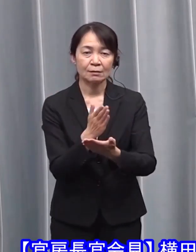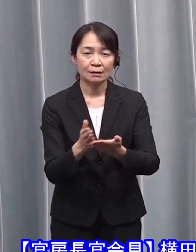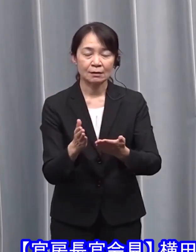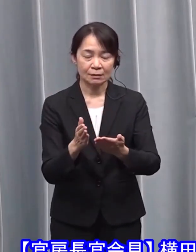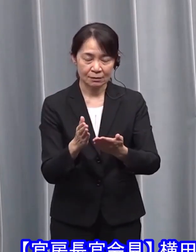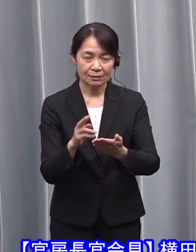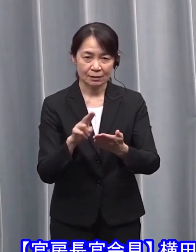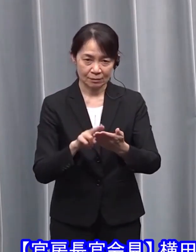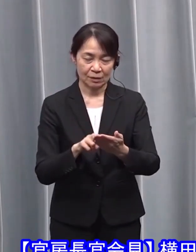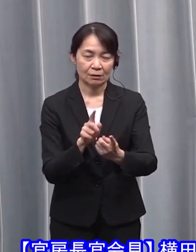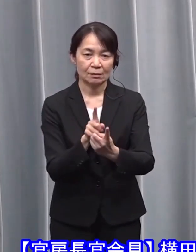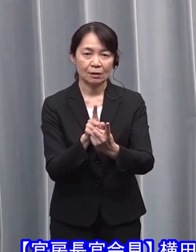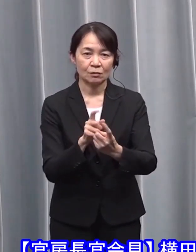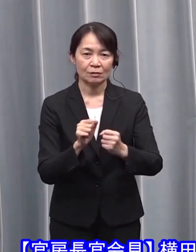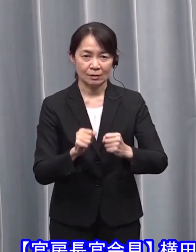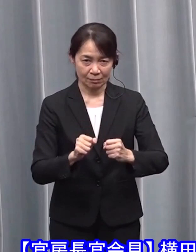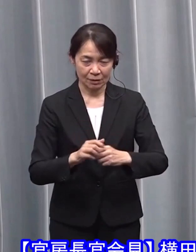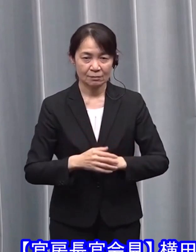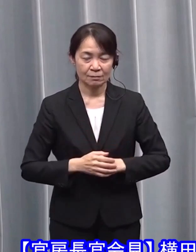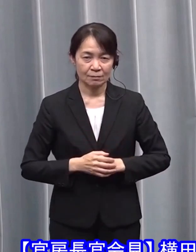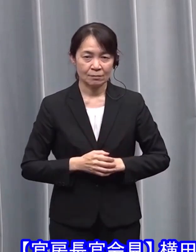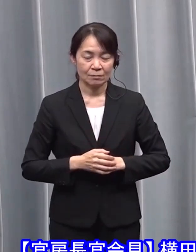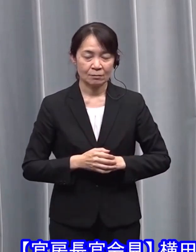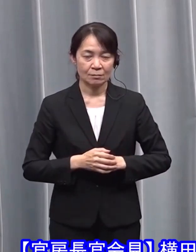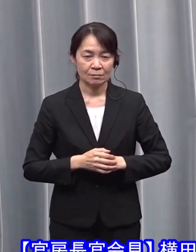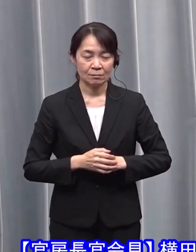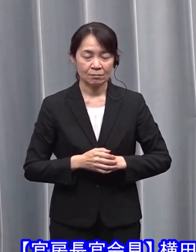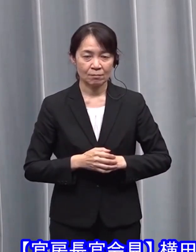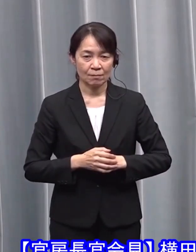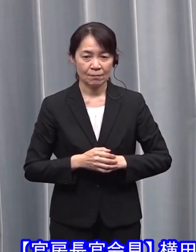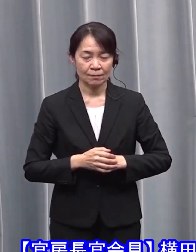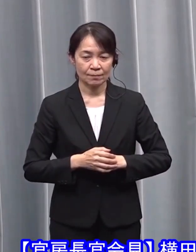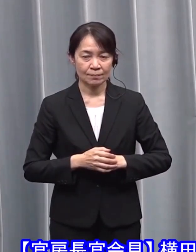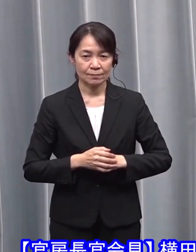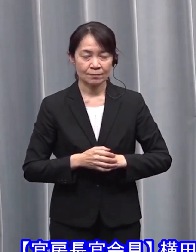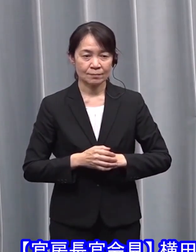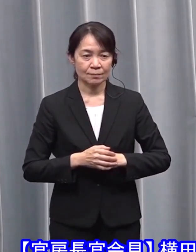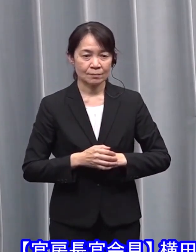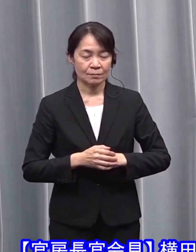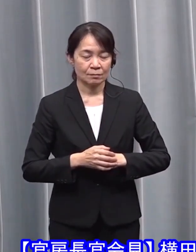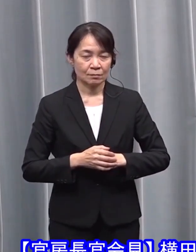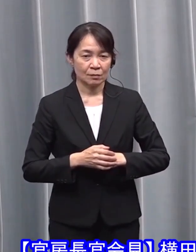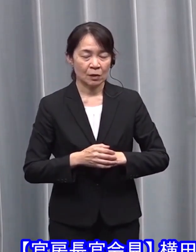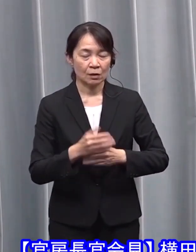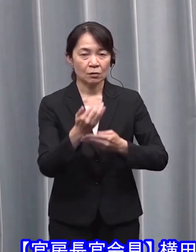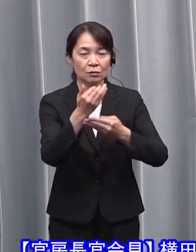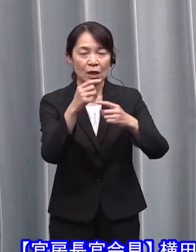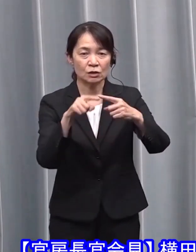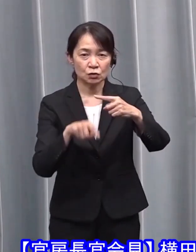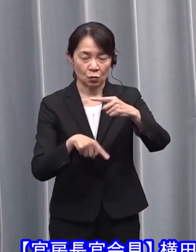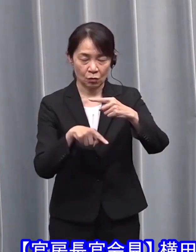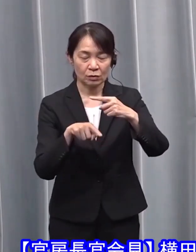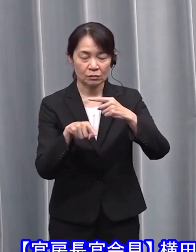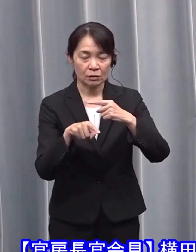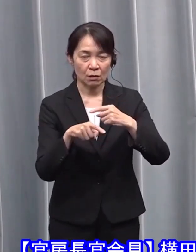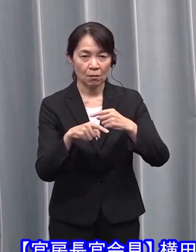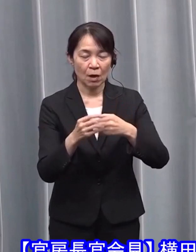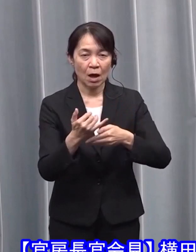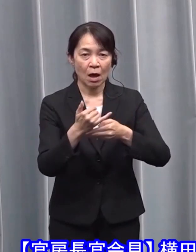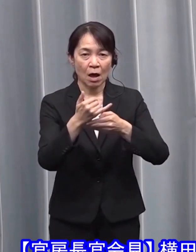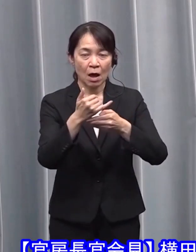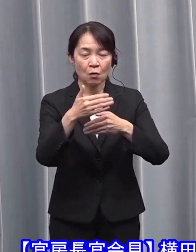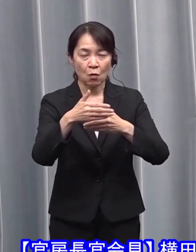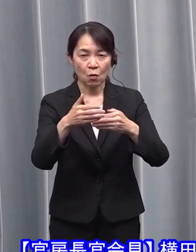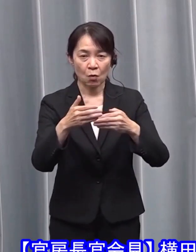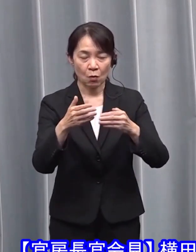ものと承知しております。その上で申し上げますと、宮内庁においては皇室のご